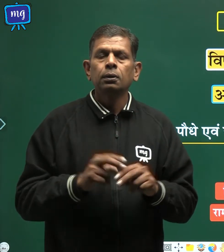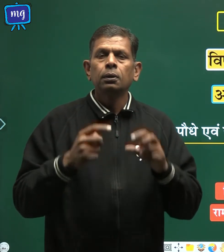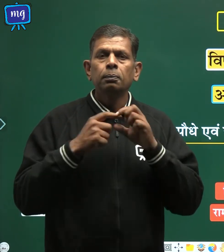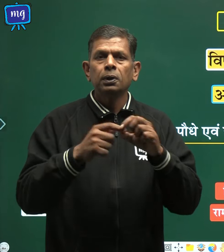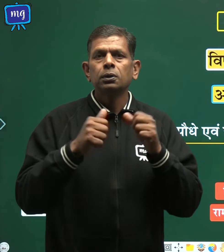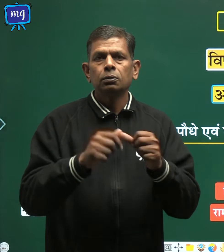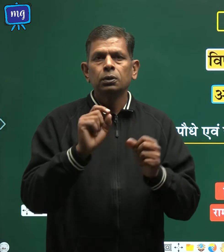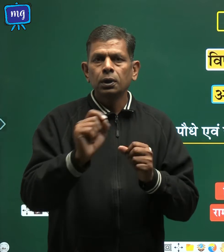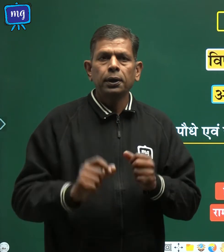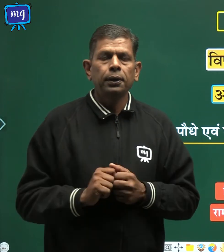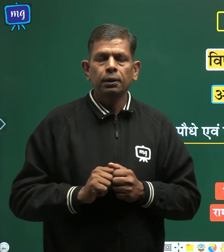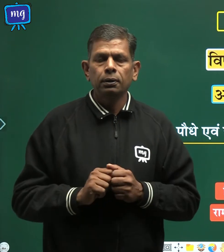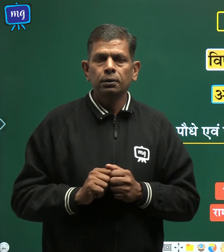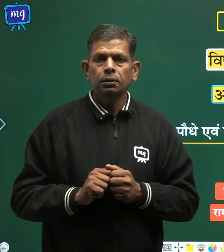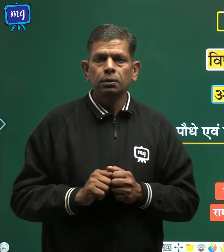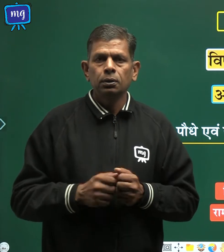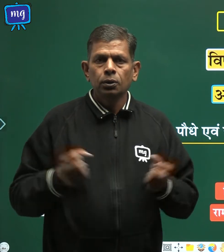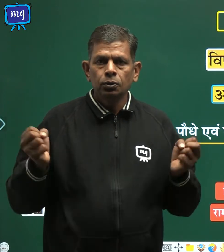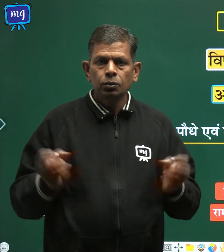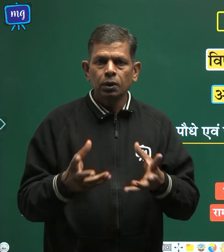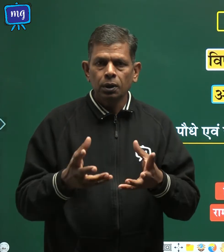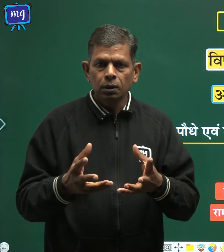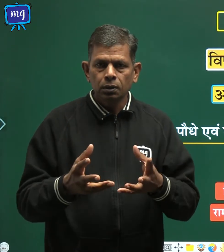प्रश्नोत्तर करेंगे। शुरू करें।